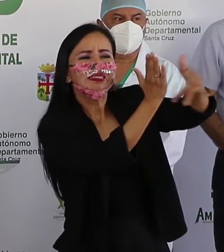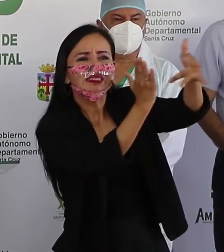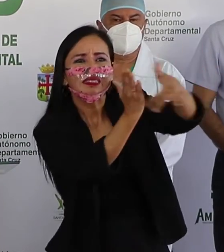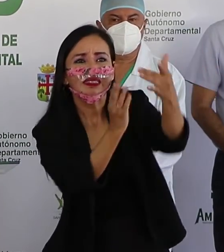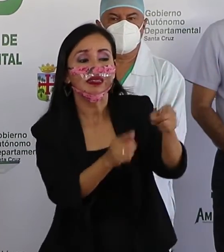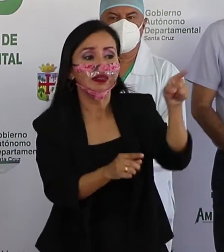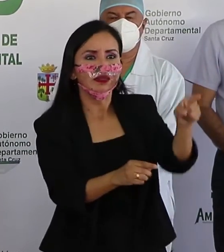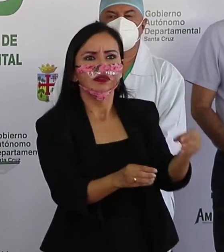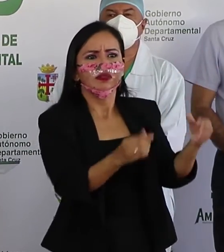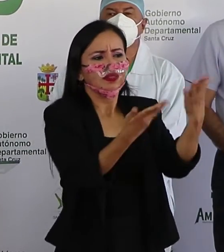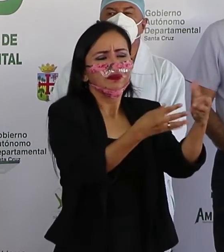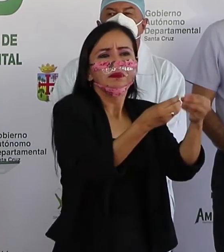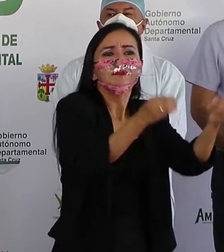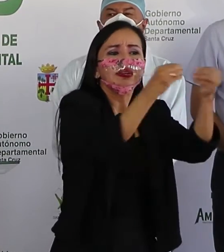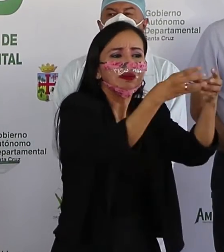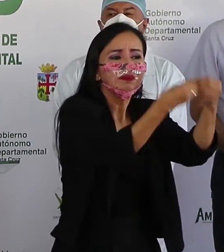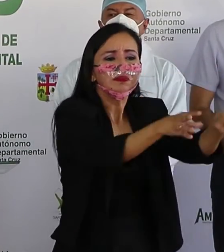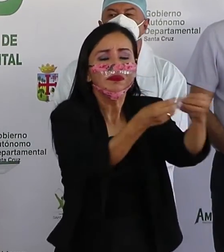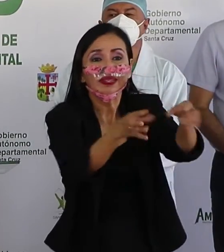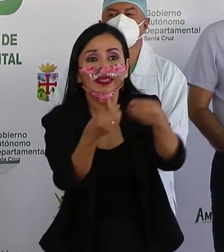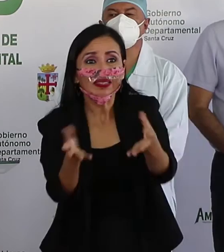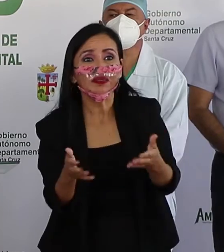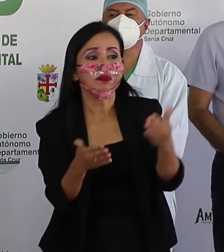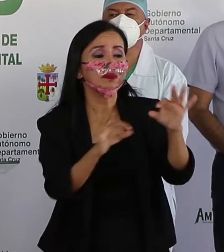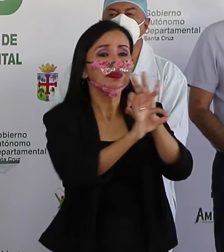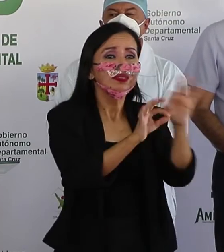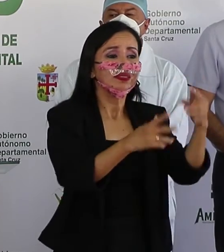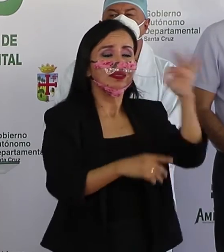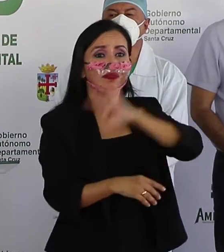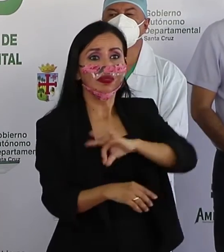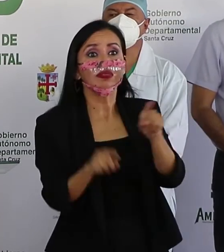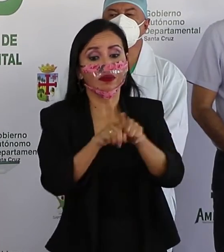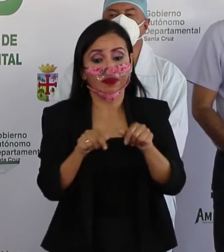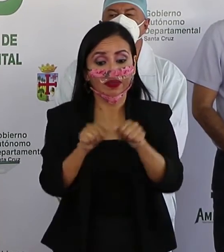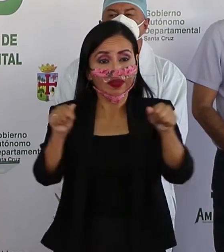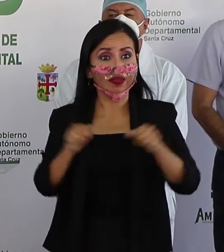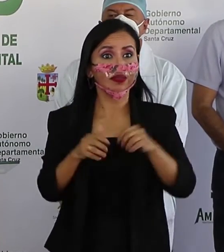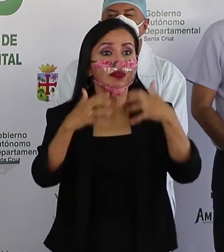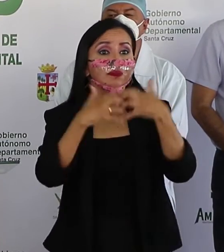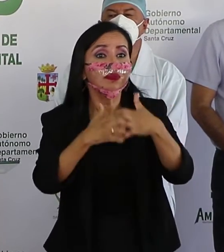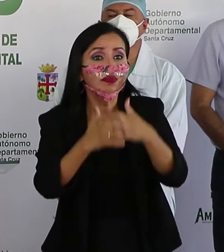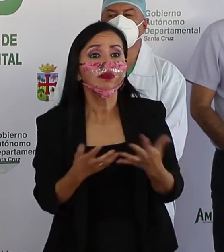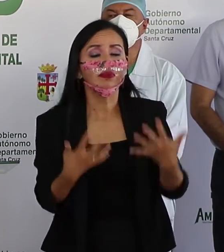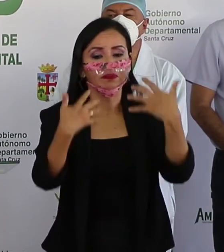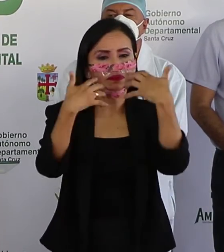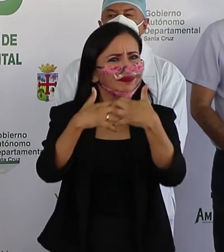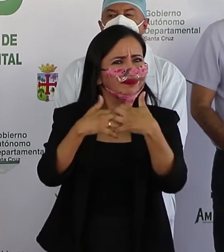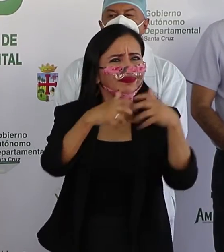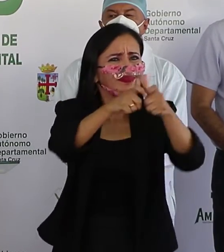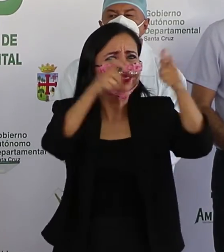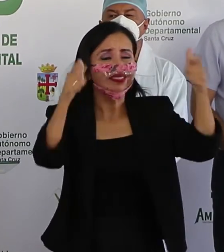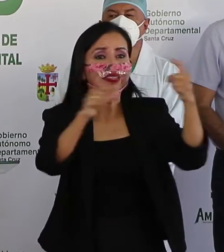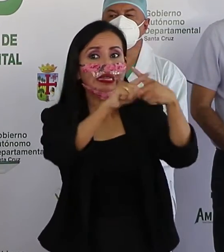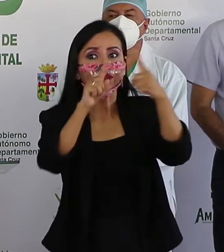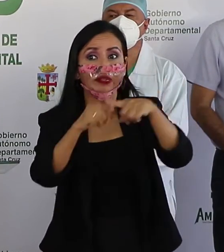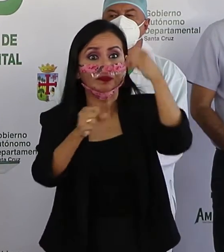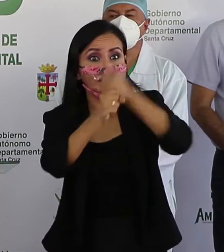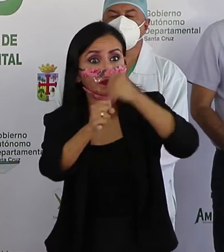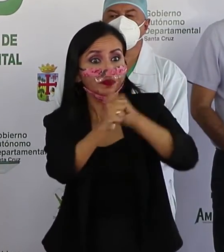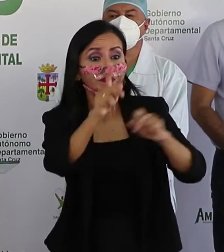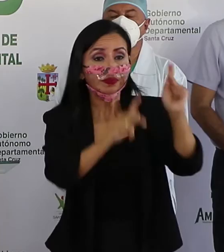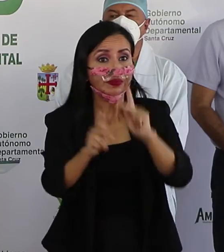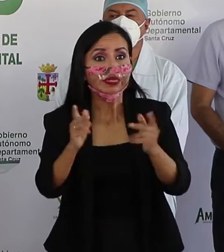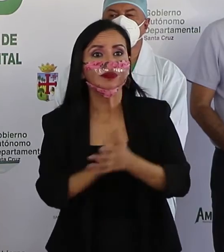en los menos favorecidos, y obviamente también en nuestro sector empresarial, industrial, en la clase